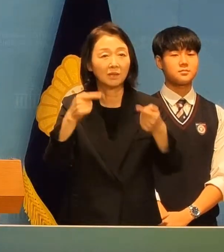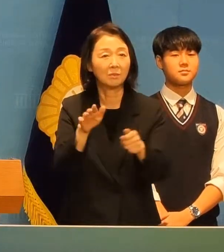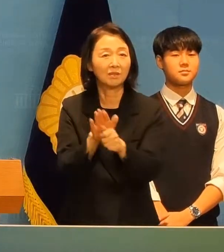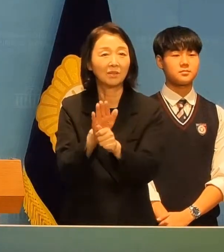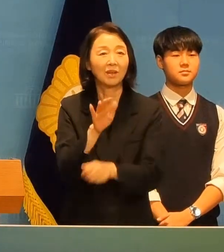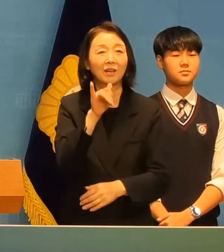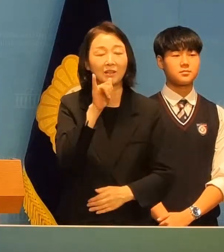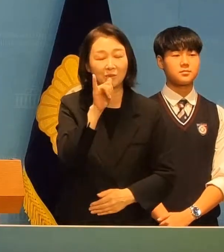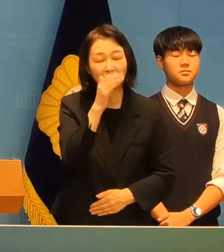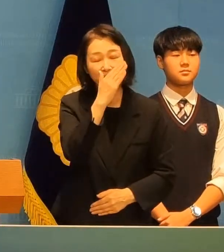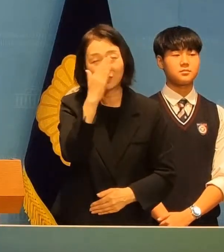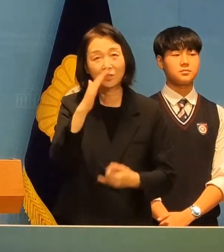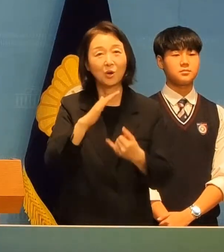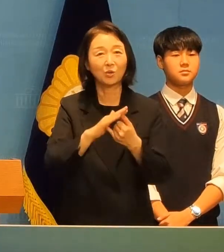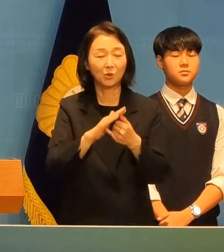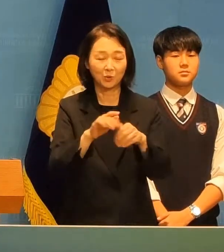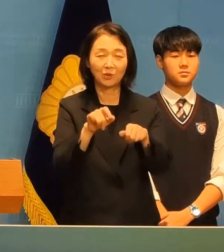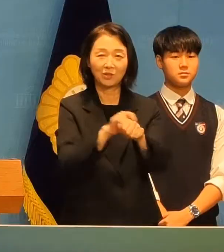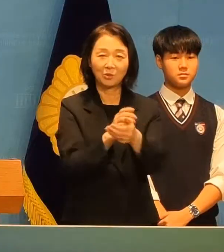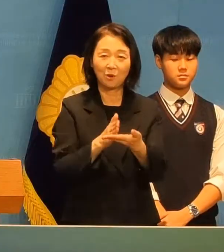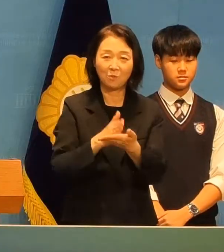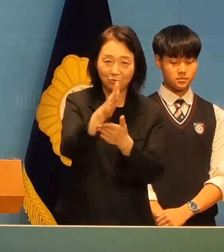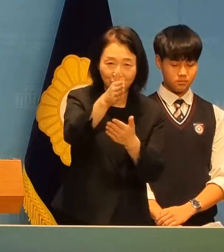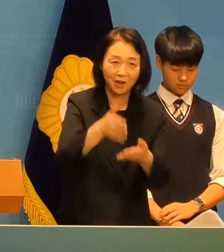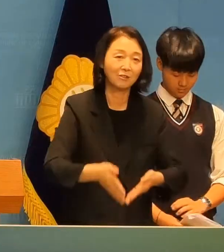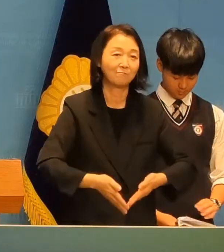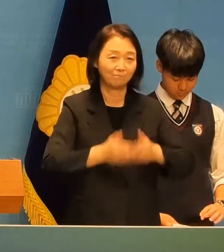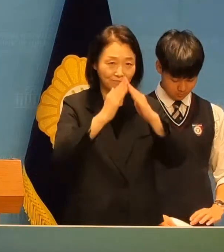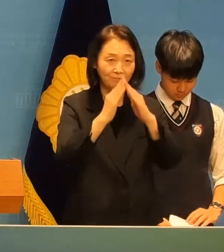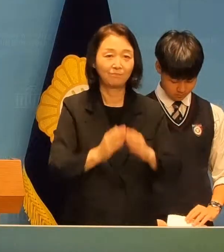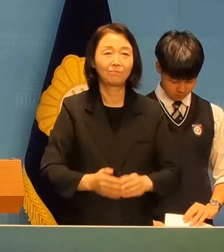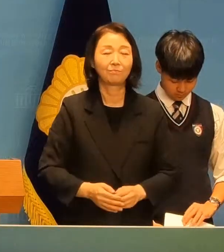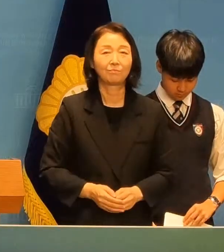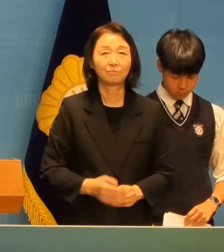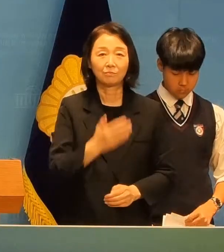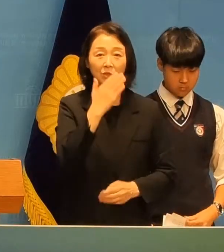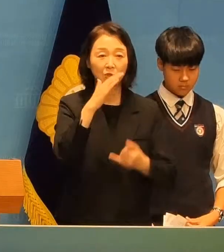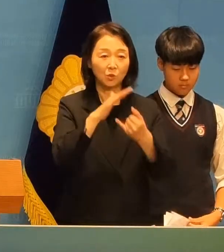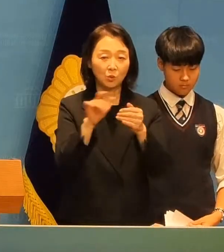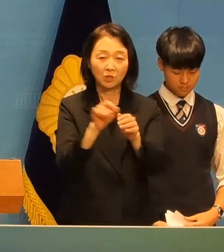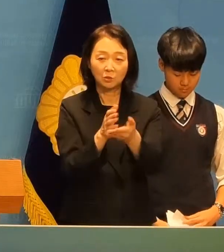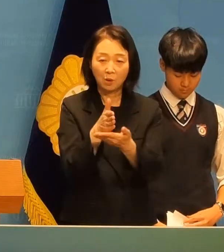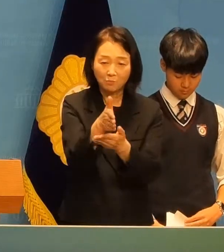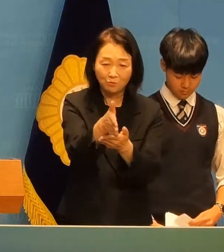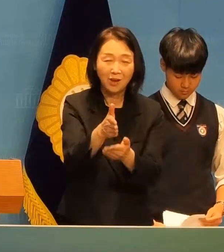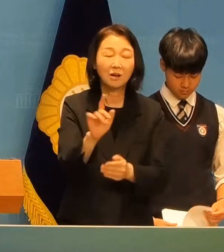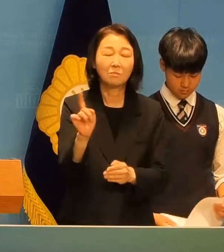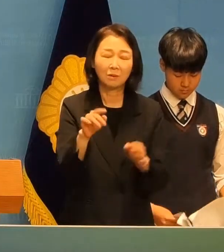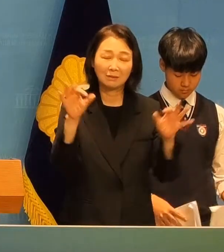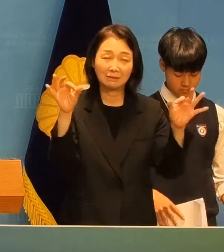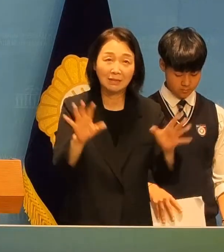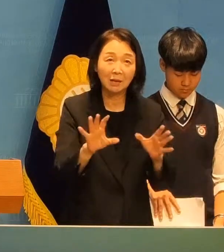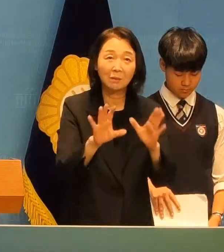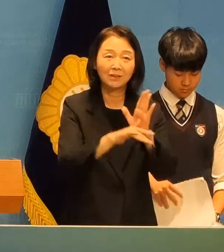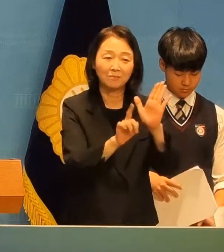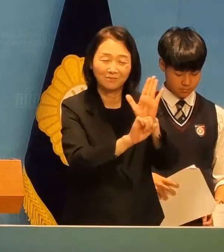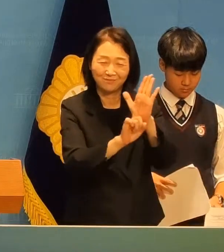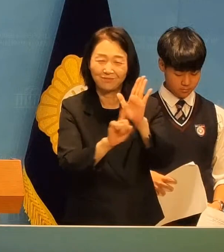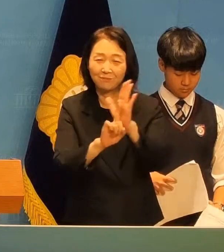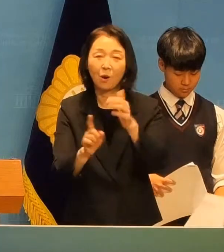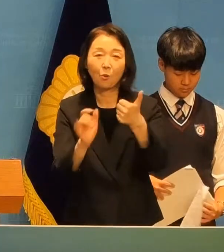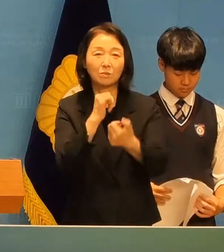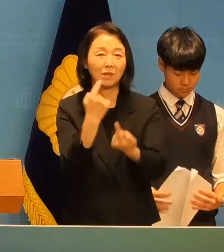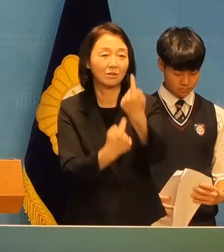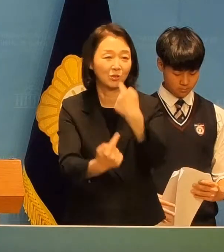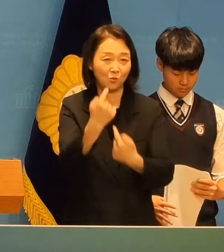수 있는 청소년 특별분과를 개설합니다. 청소년 특별분과는 짧은 모집 기한 내 50여 명이 넘는 분들이 지원